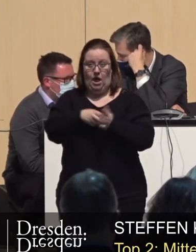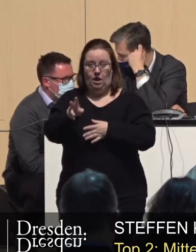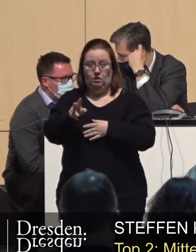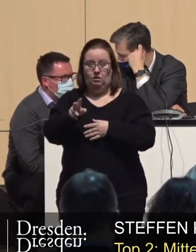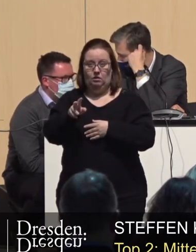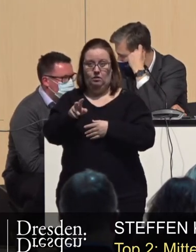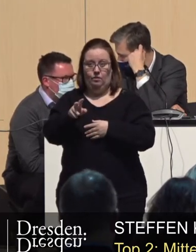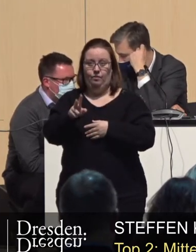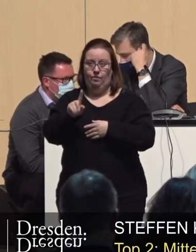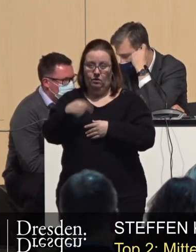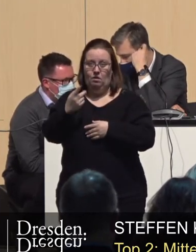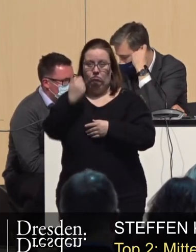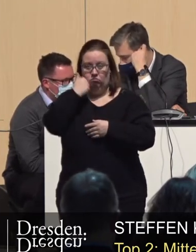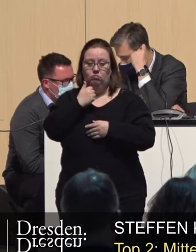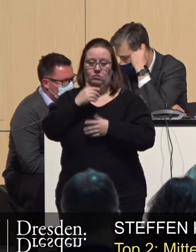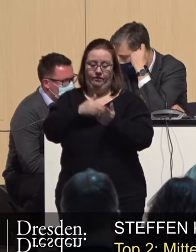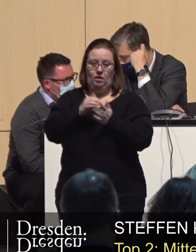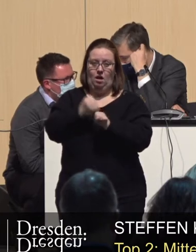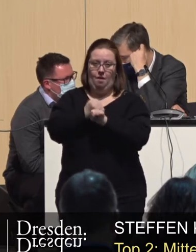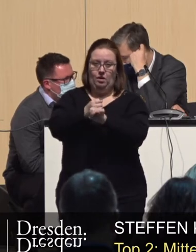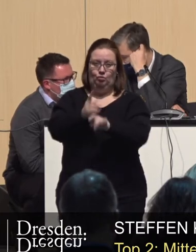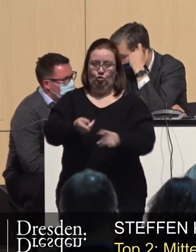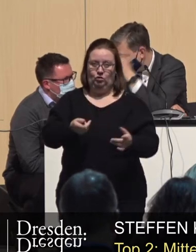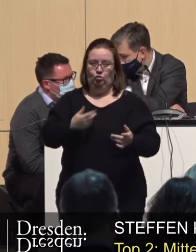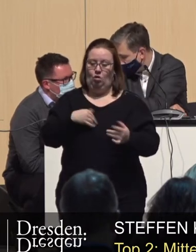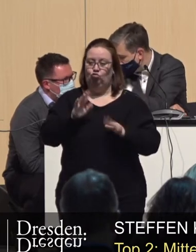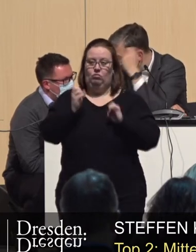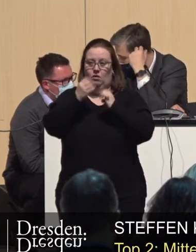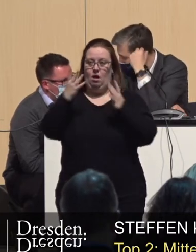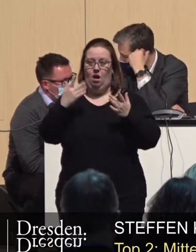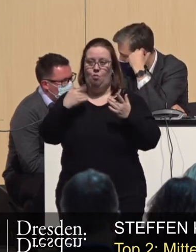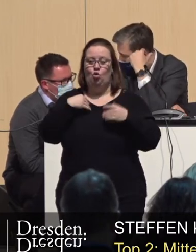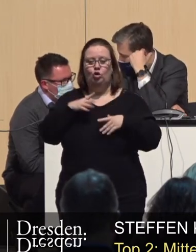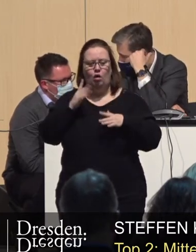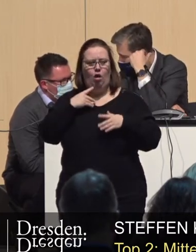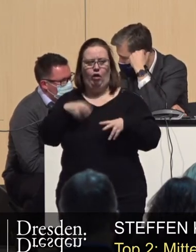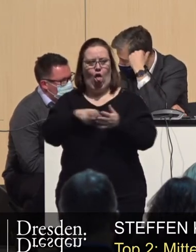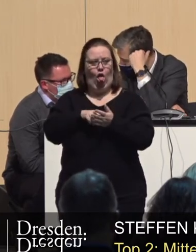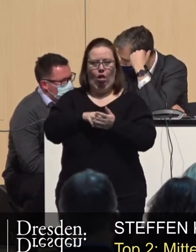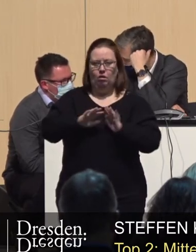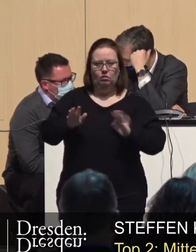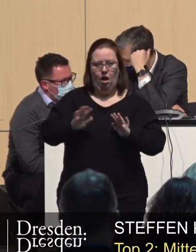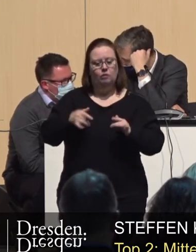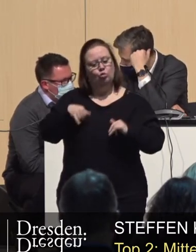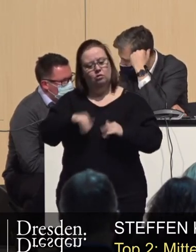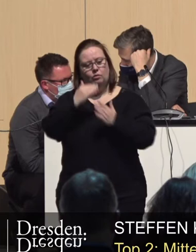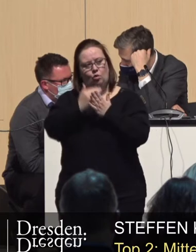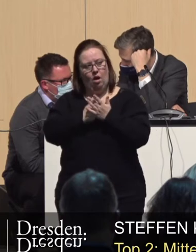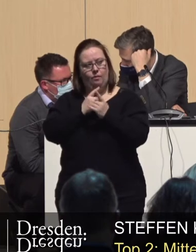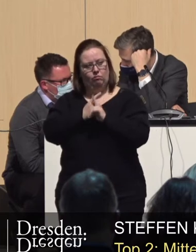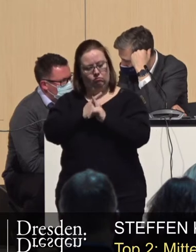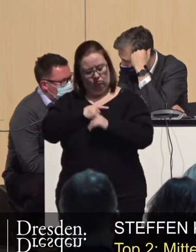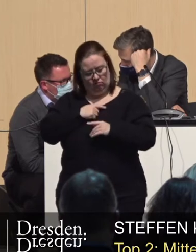möchte ich daran weiterarbeiten und wir sind weit davon entfernt, hier die Nerven zu verlieren. Wir arbeiten dieses Programm, was wir uns